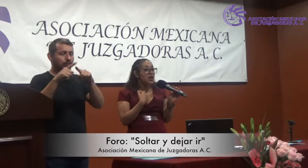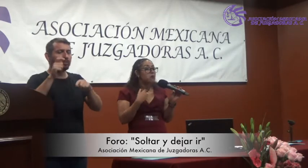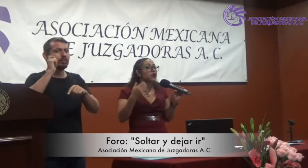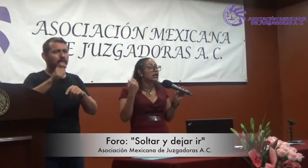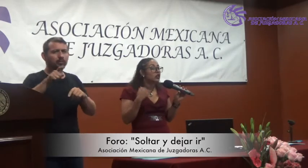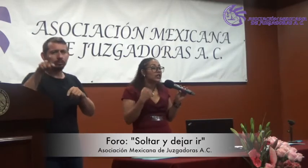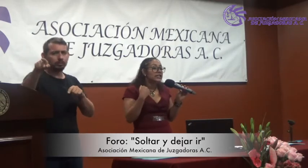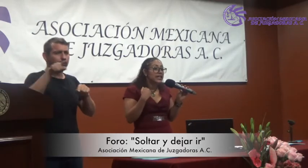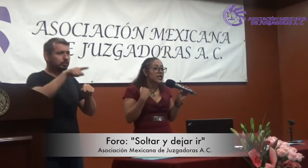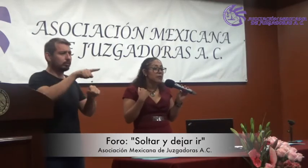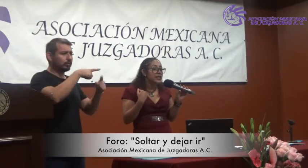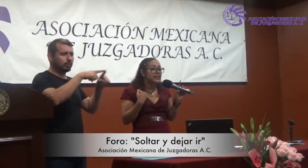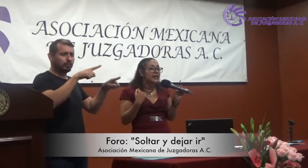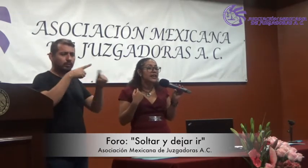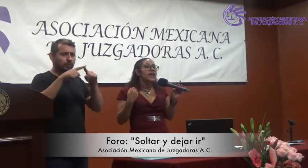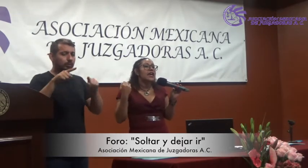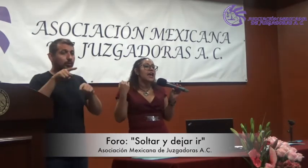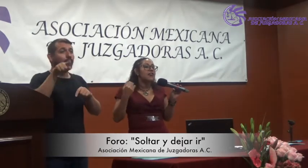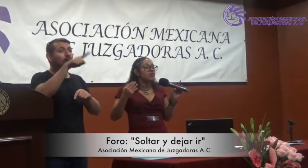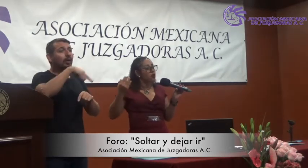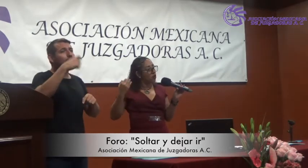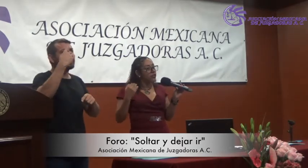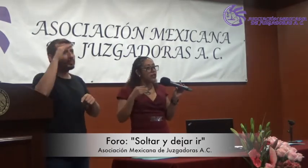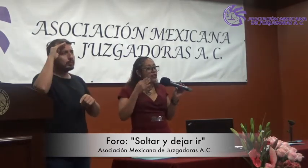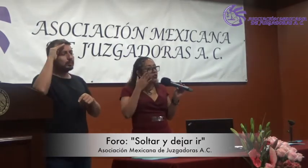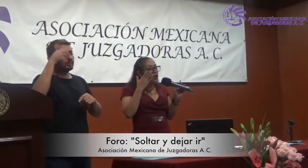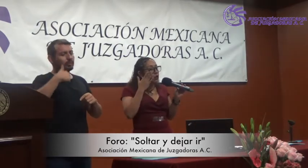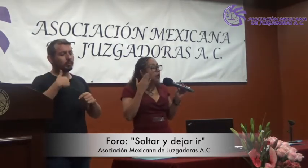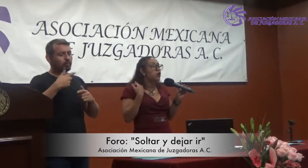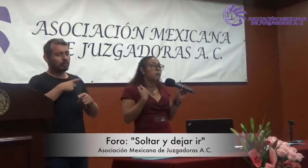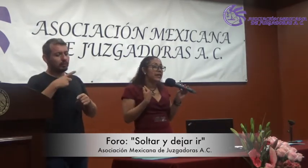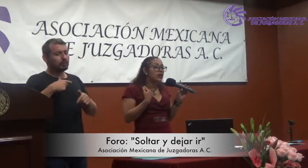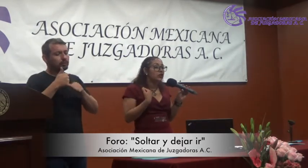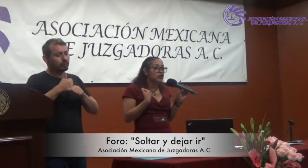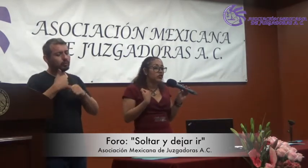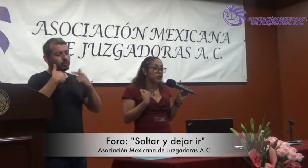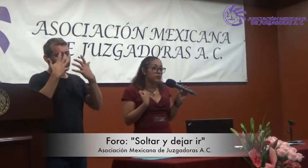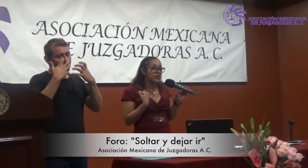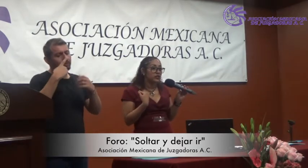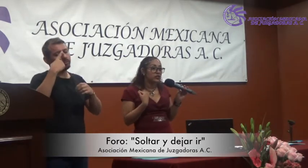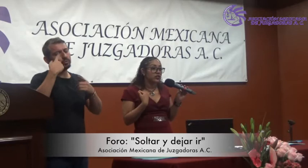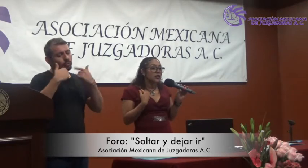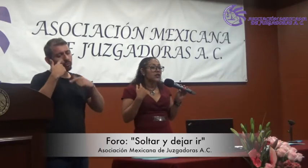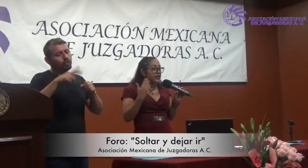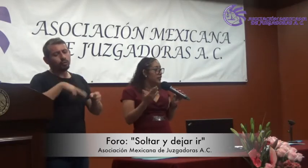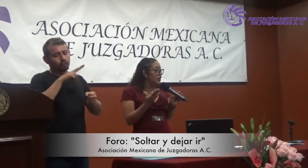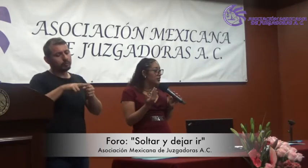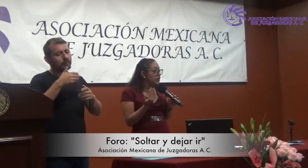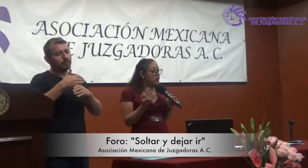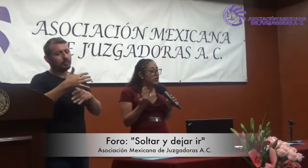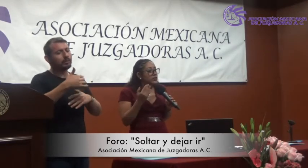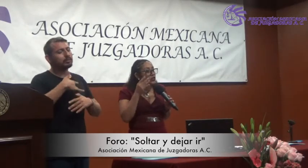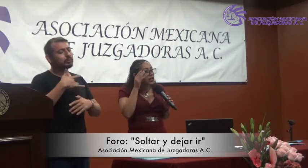mal, porque no necesariamente el dolor del duelo va acompañado de sufrimiento.